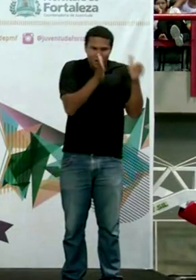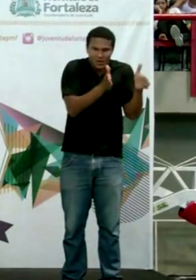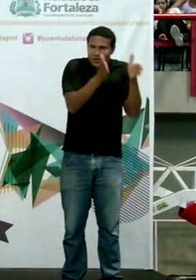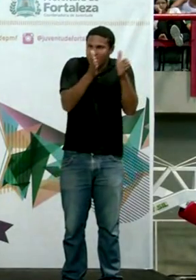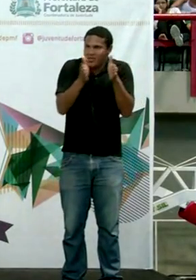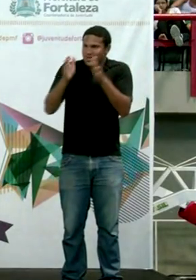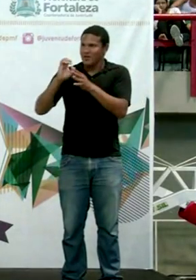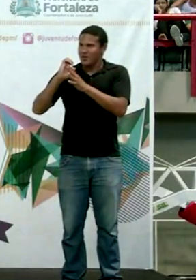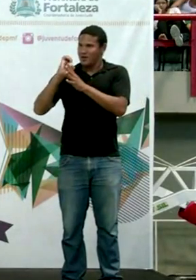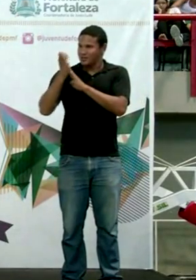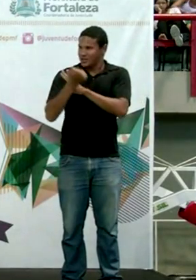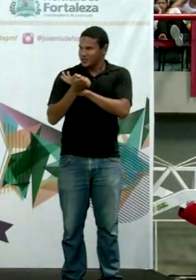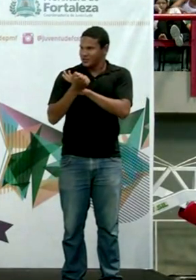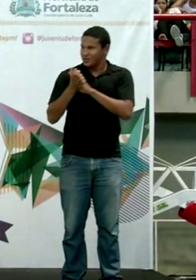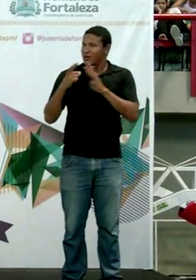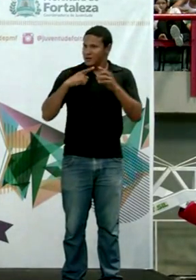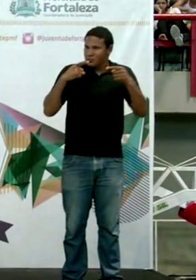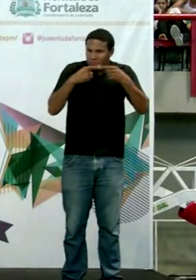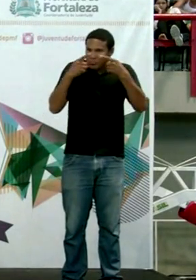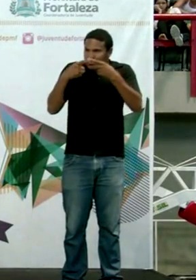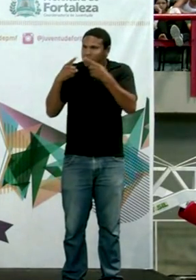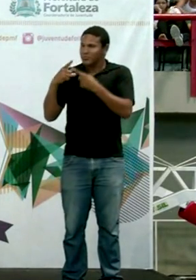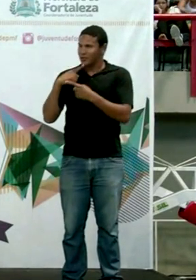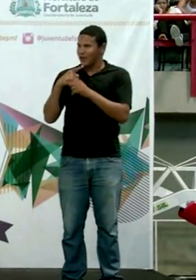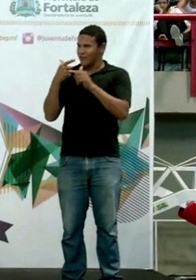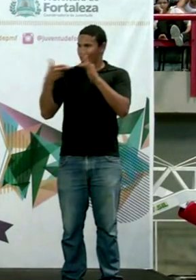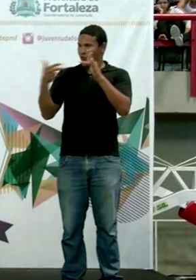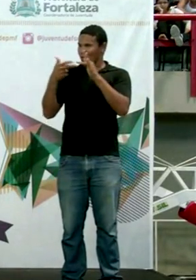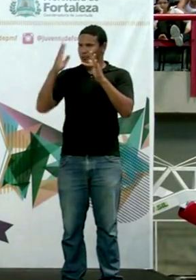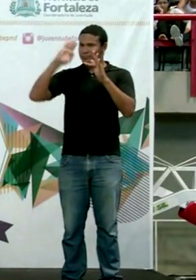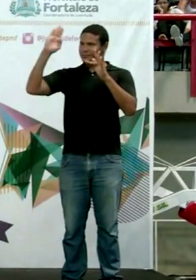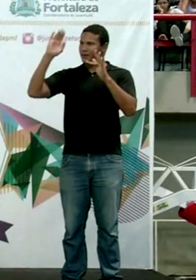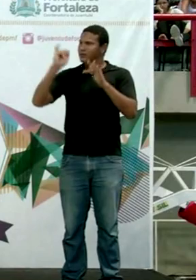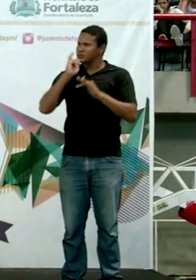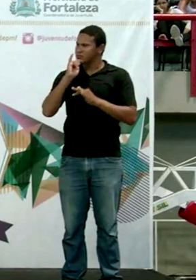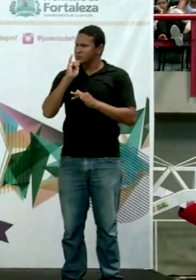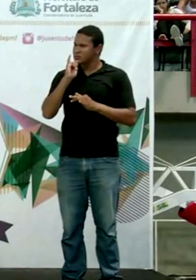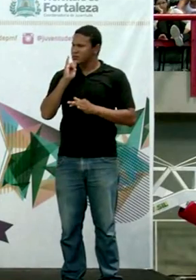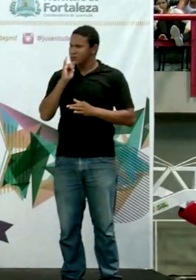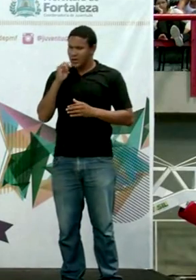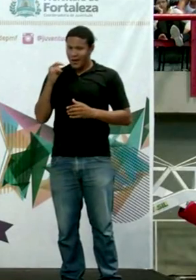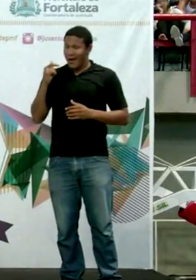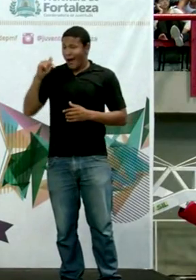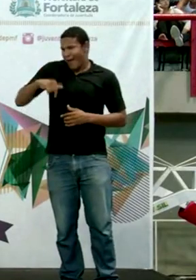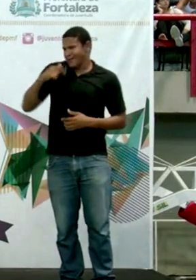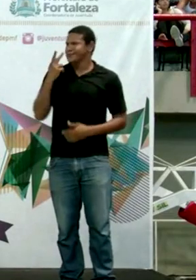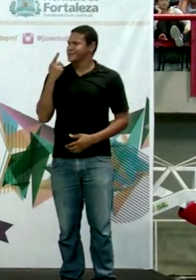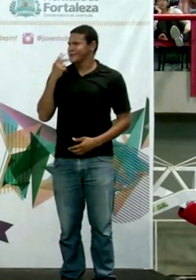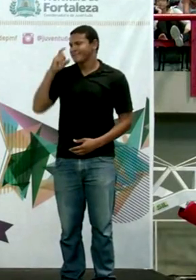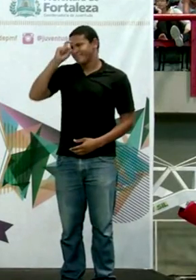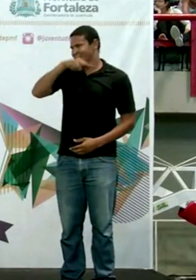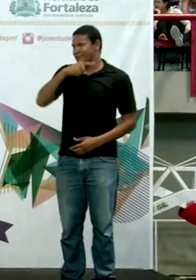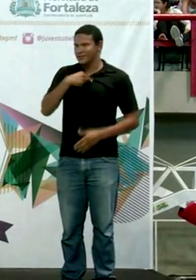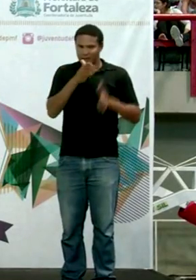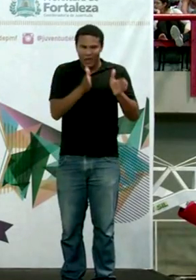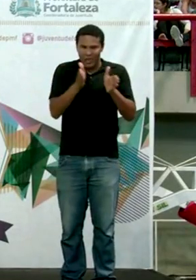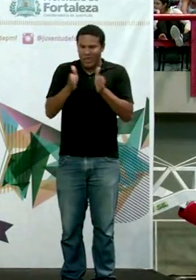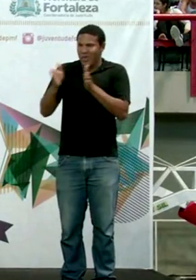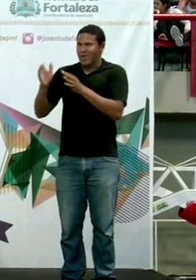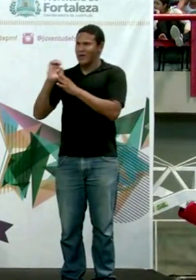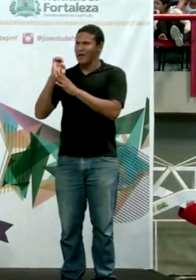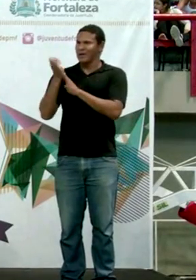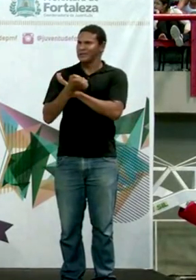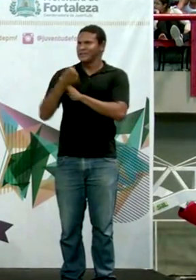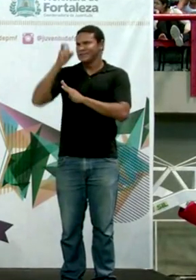O Ceará, a gente não tem muito hábito de saber qual é a estação que a gente tem hoje. Porque normalmente nosso